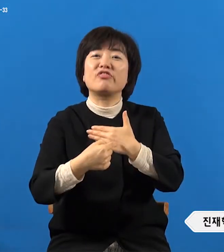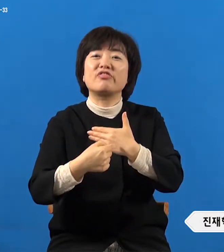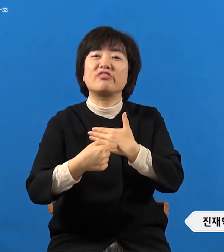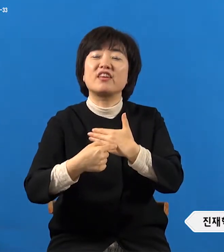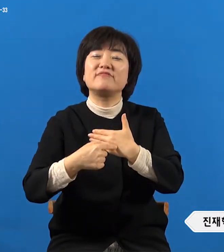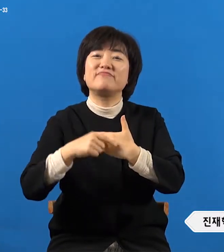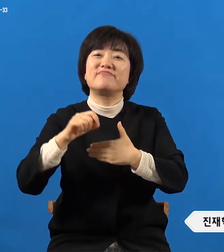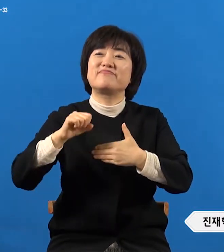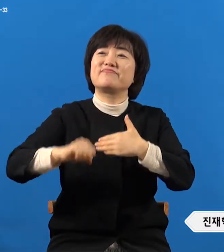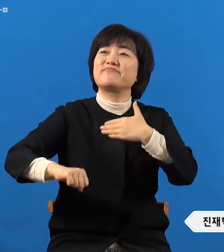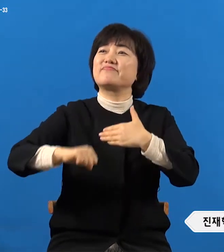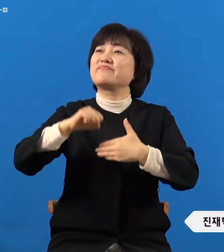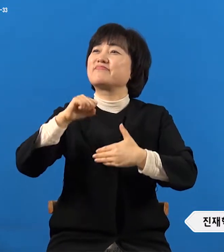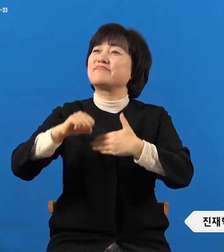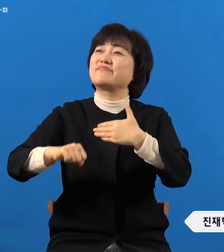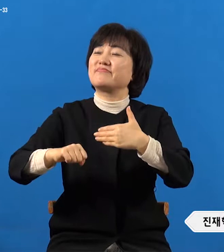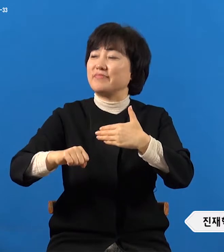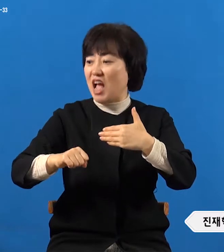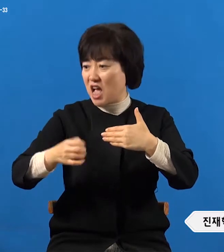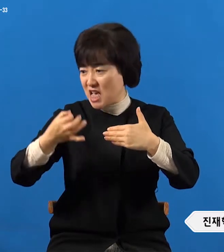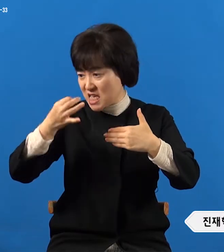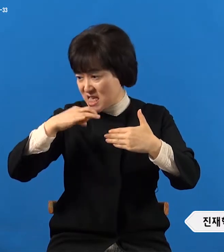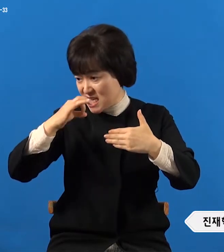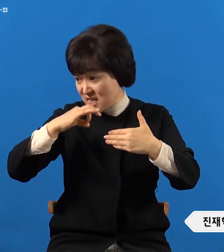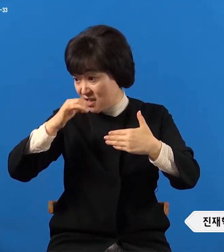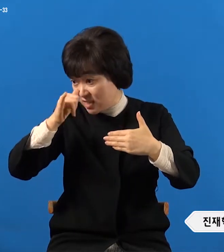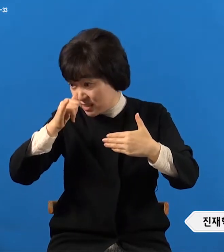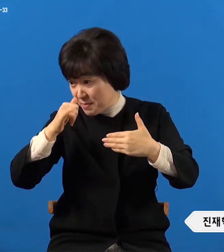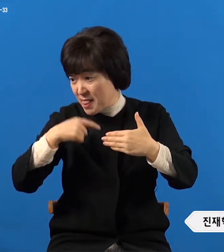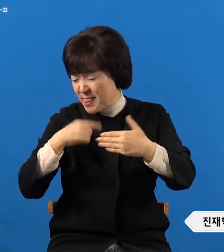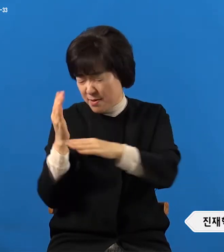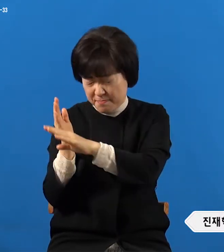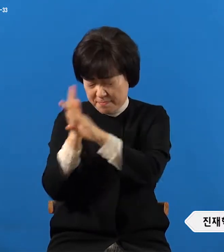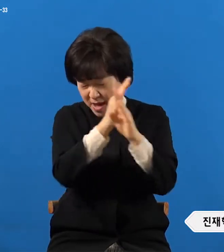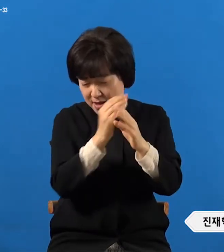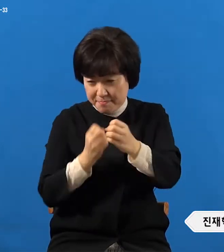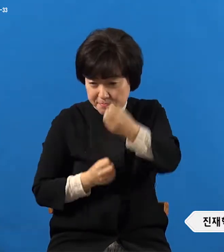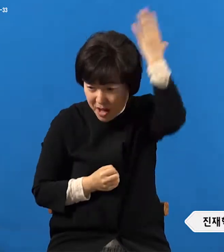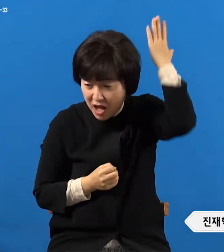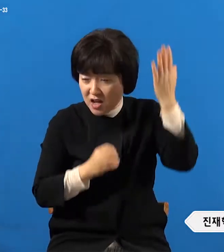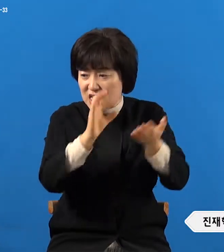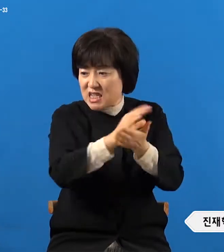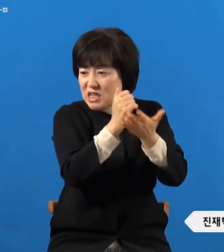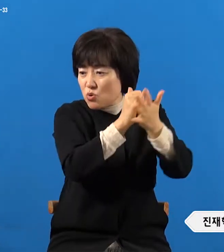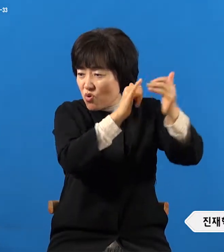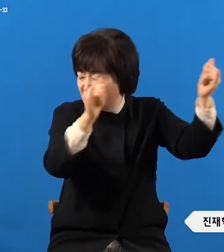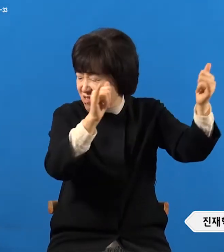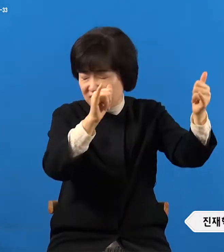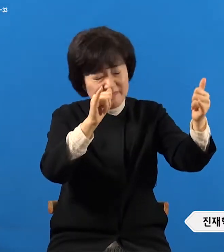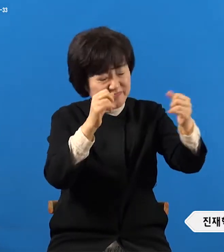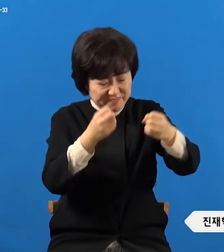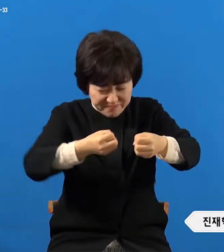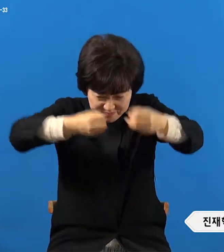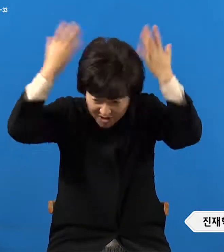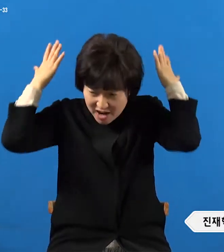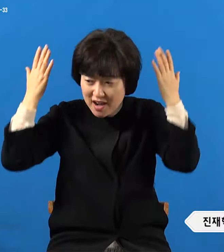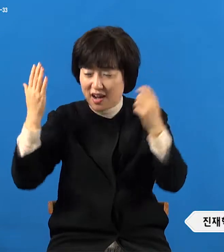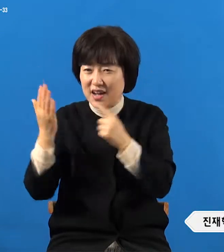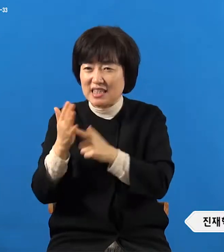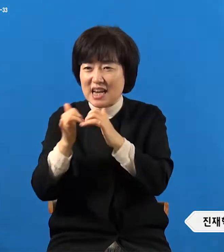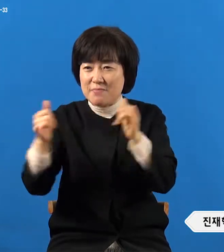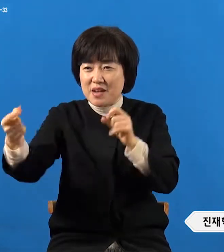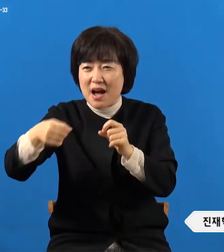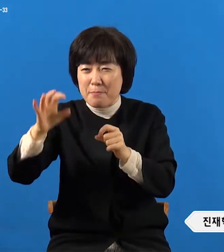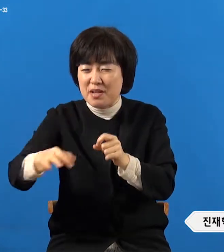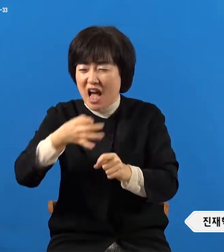그러나 결정적인 이권이 눈앞에 던져지면 자기가 그리스도인이라는 사실을 망각하고 세상 사람들이 보는 앞에서